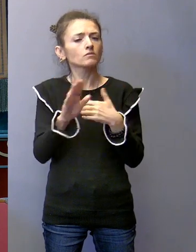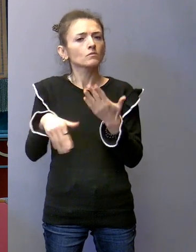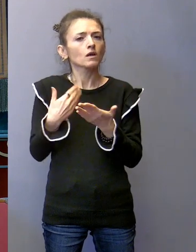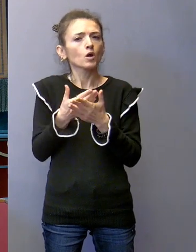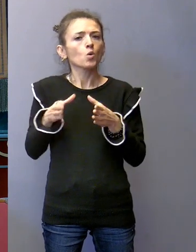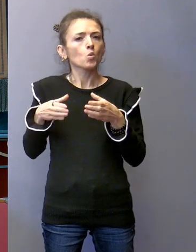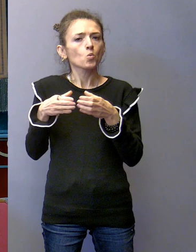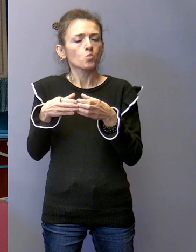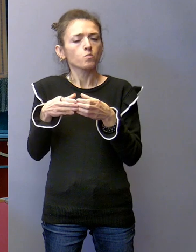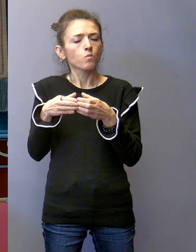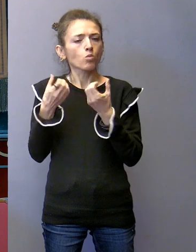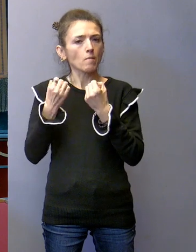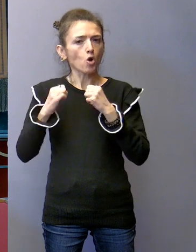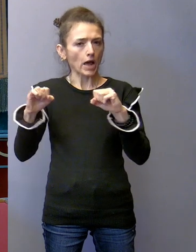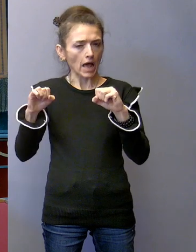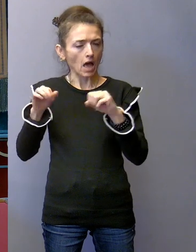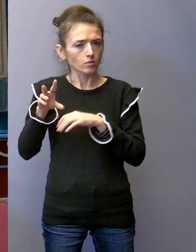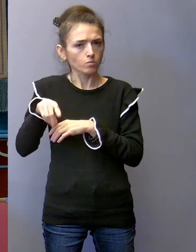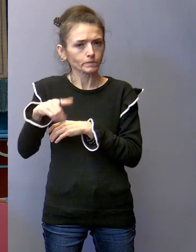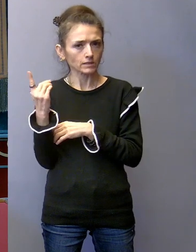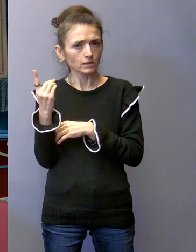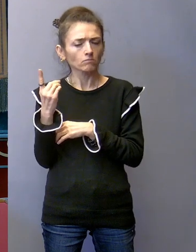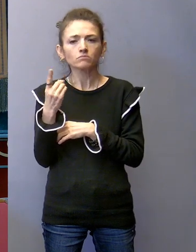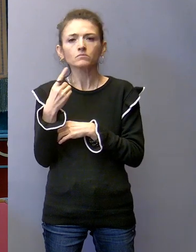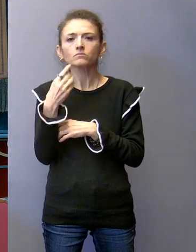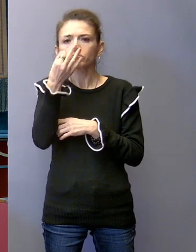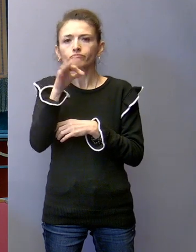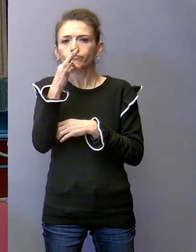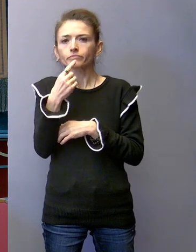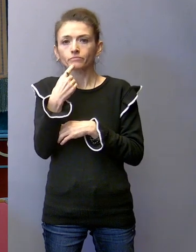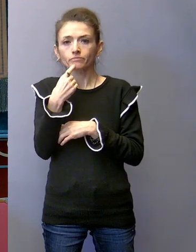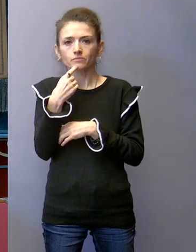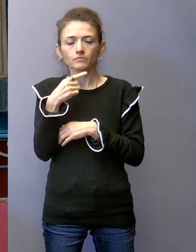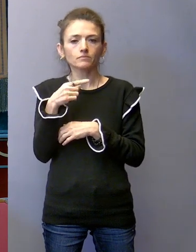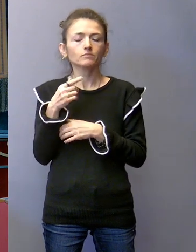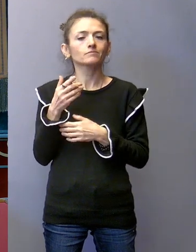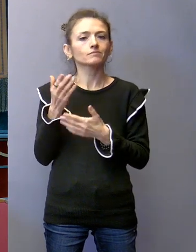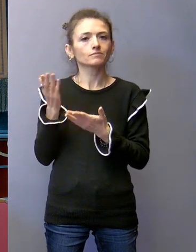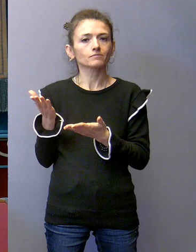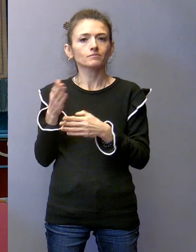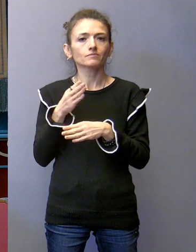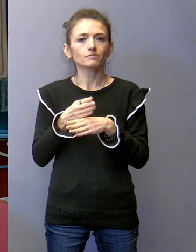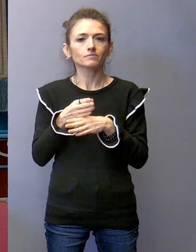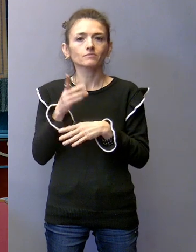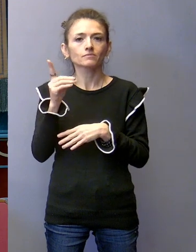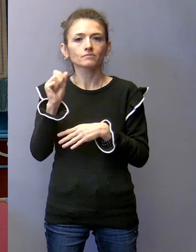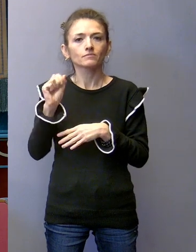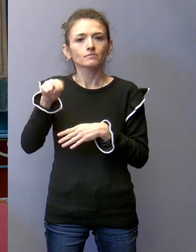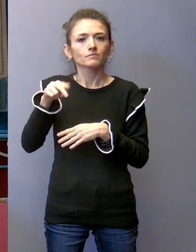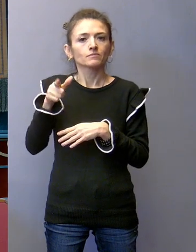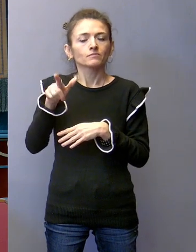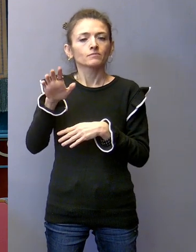Partito Democratico chi la illustra consigliere D'Angelo prego a lei la parola